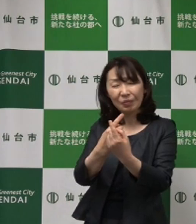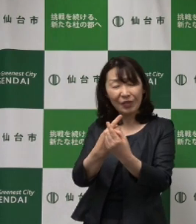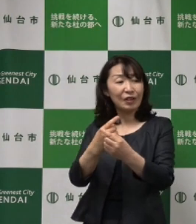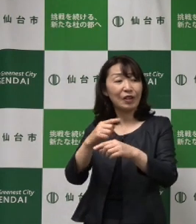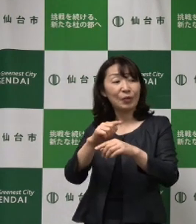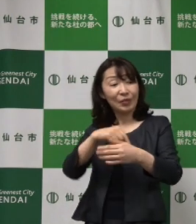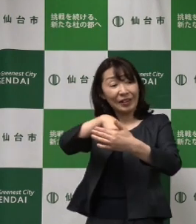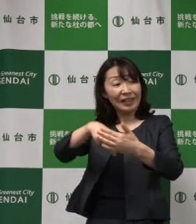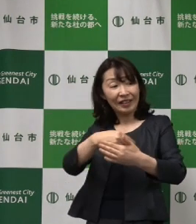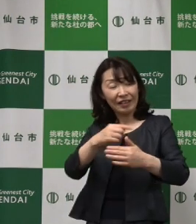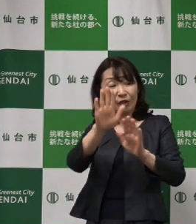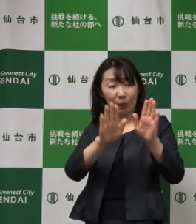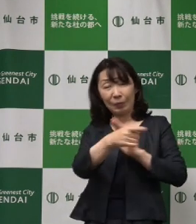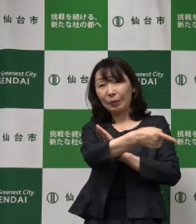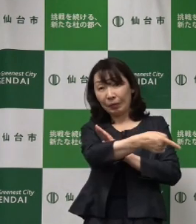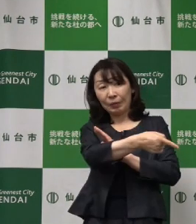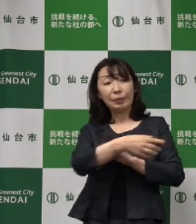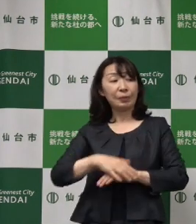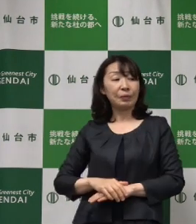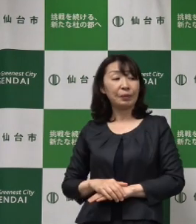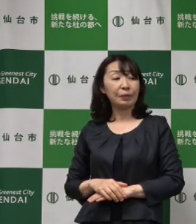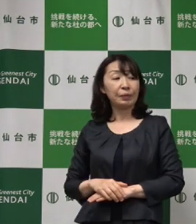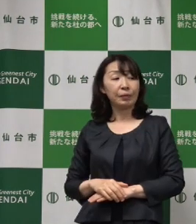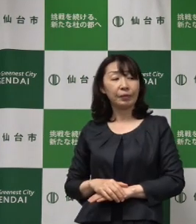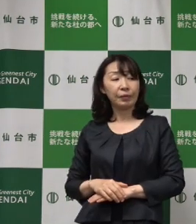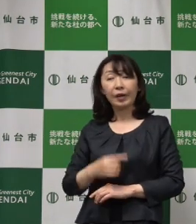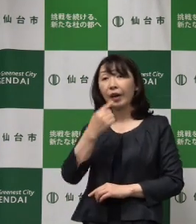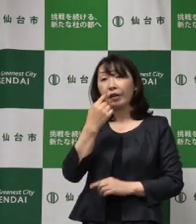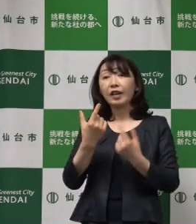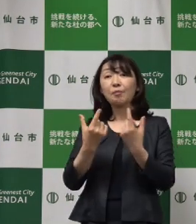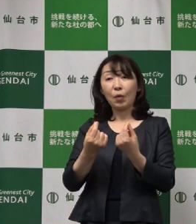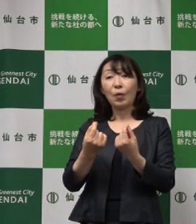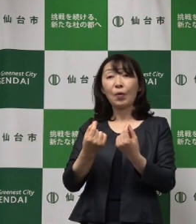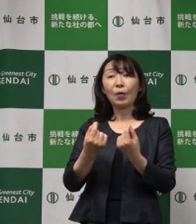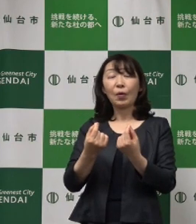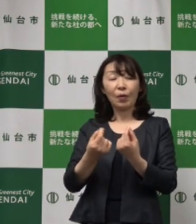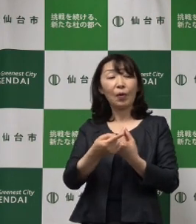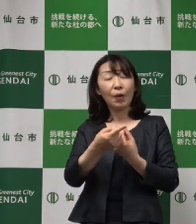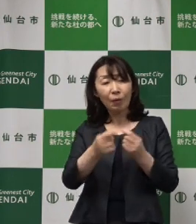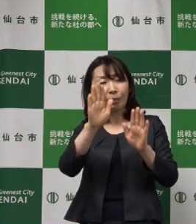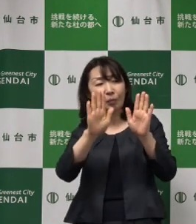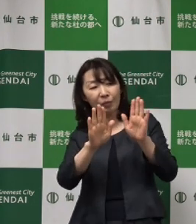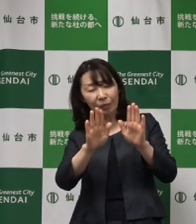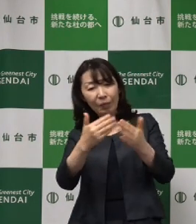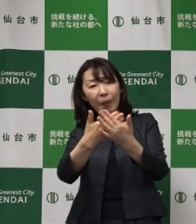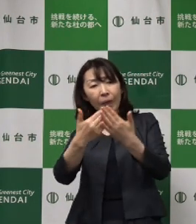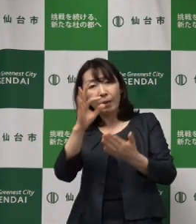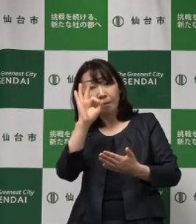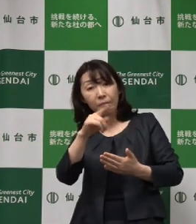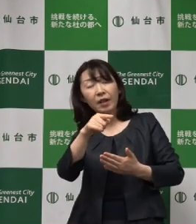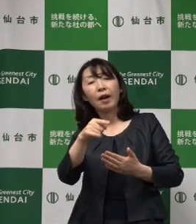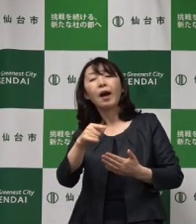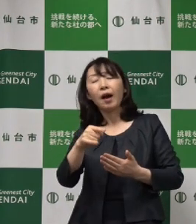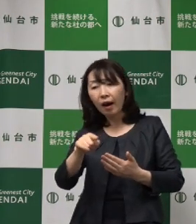です。私もですね、この状況を把握させていただきまして、皆さんに